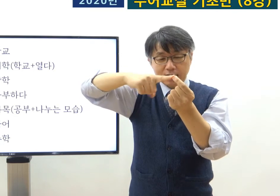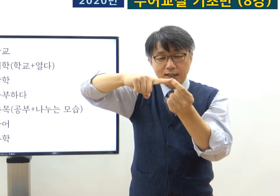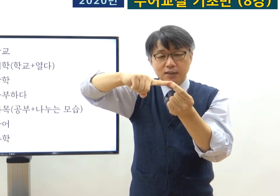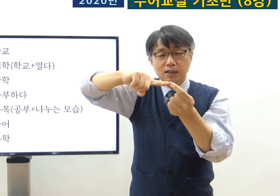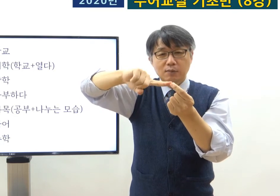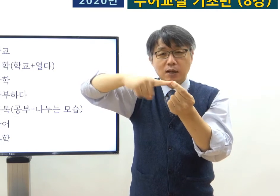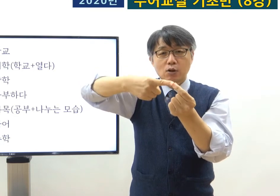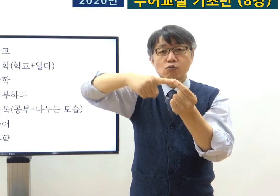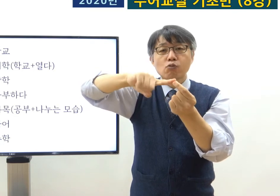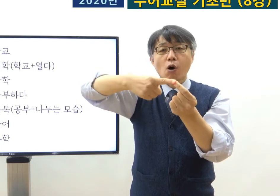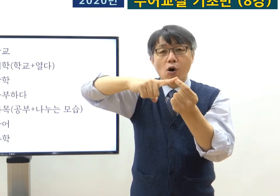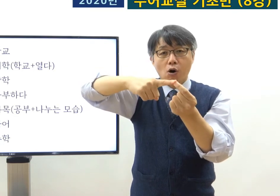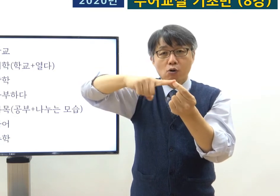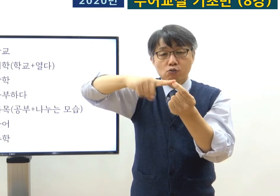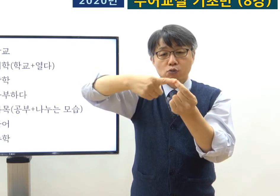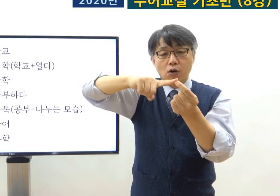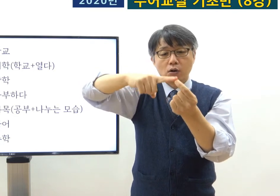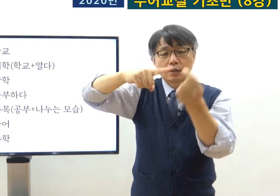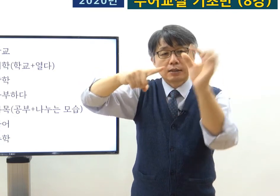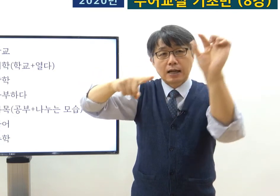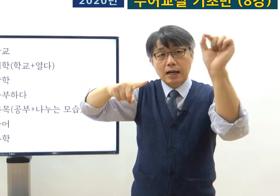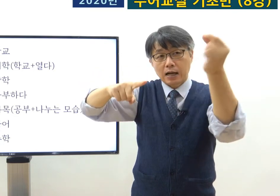그런 느낌입니다. 국어. 자,